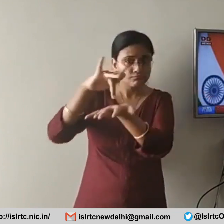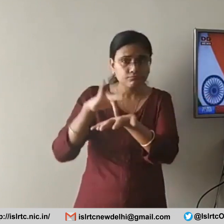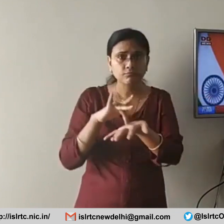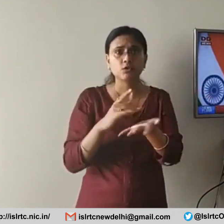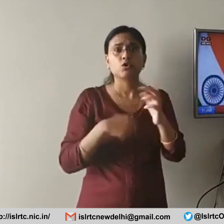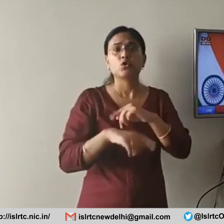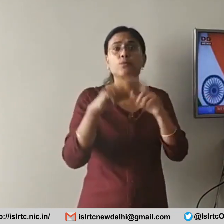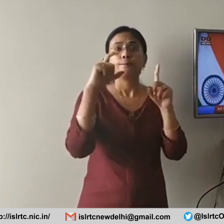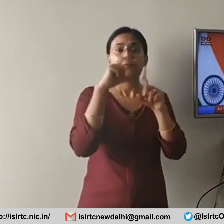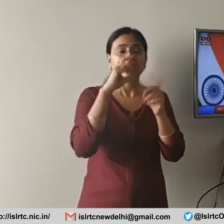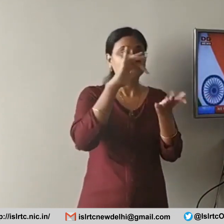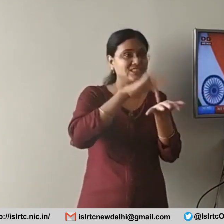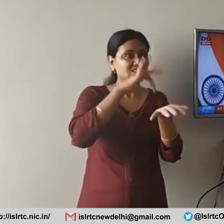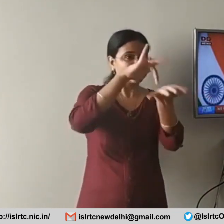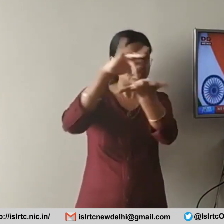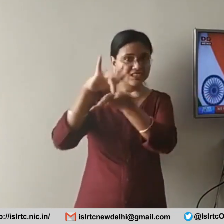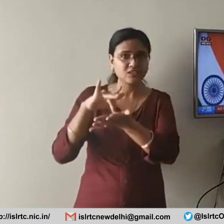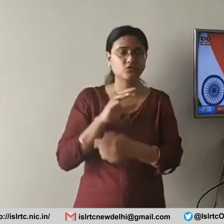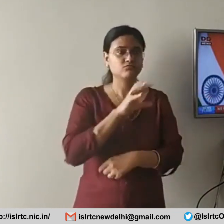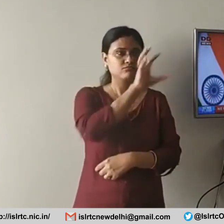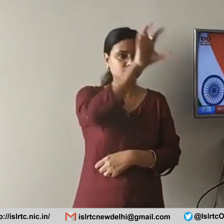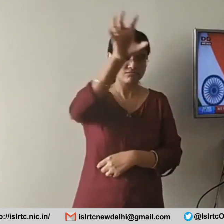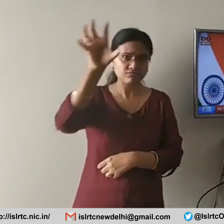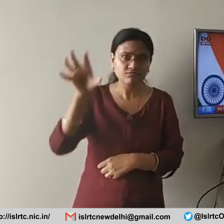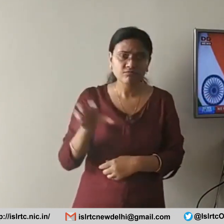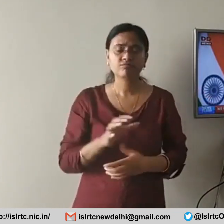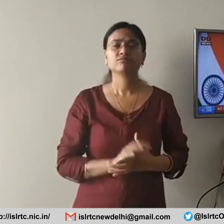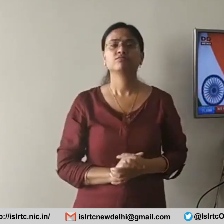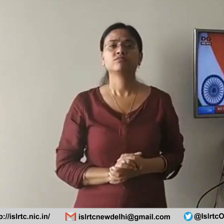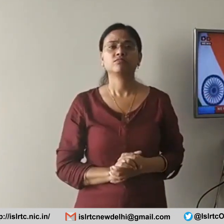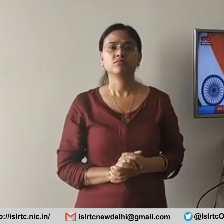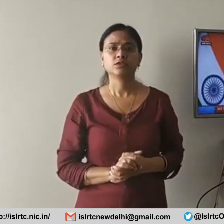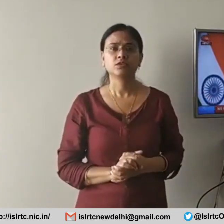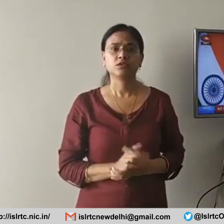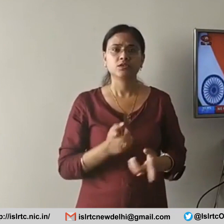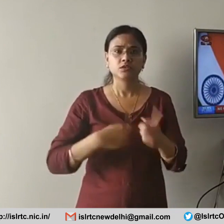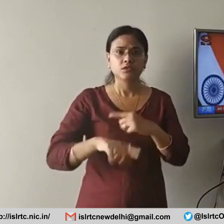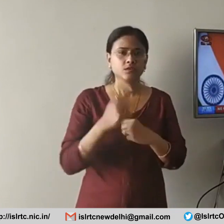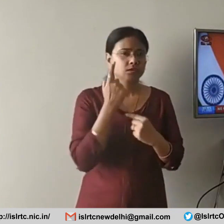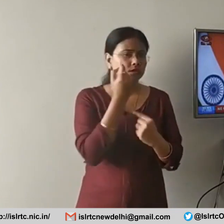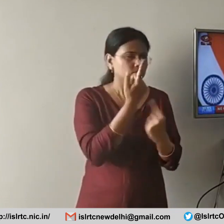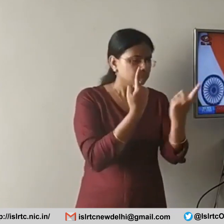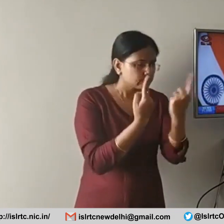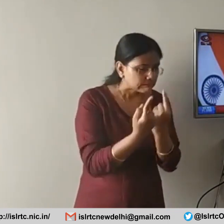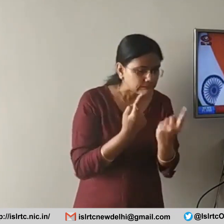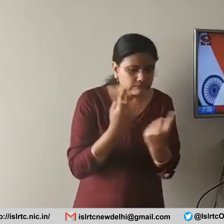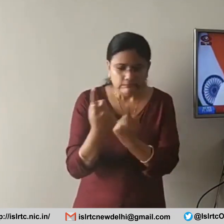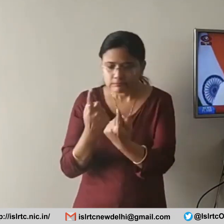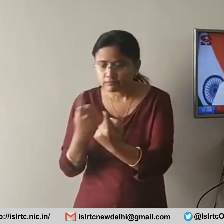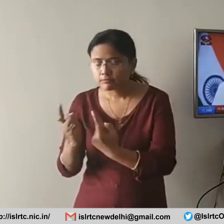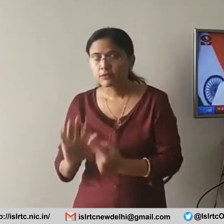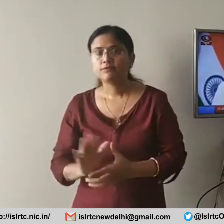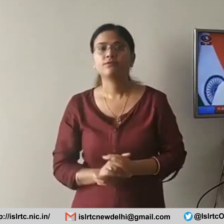जिले, हर राज्य को बड़ी बारीकी से परखा जाएगा।